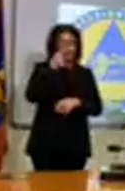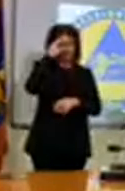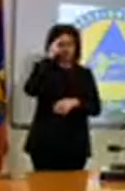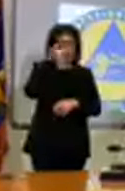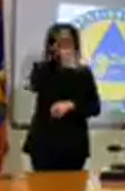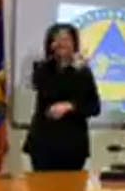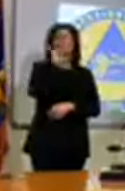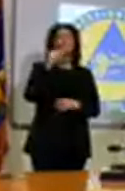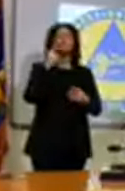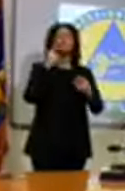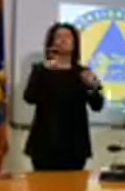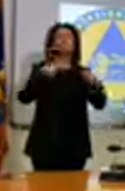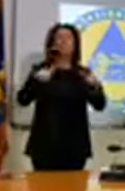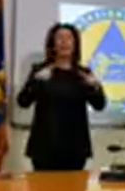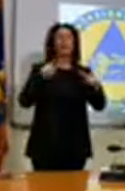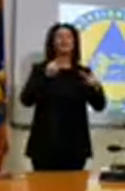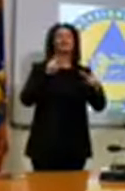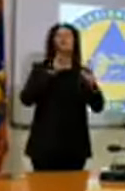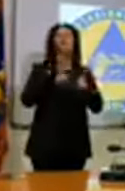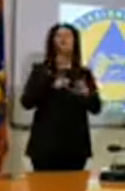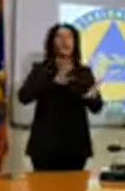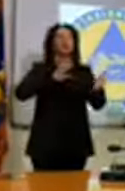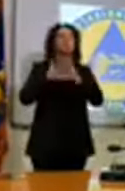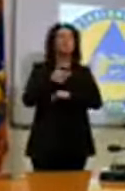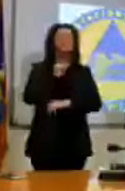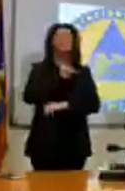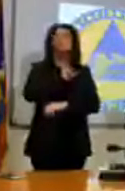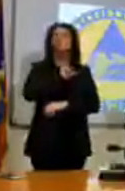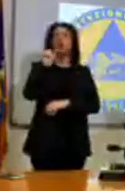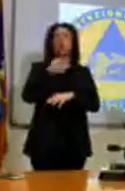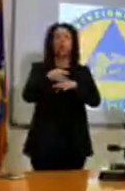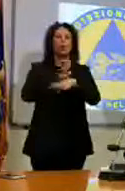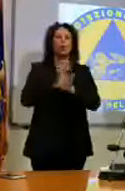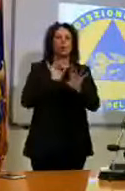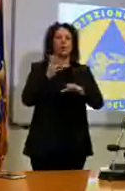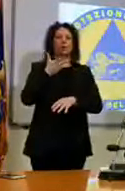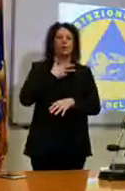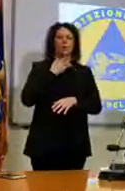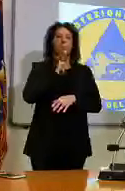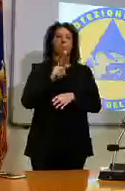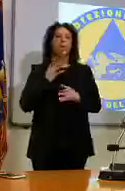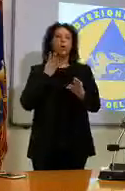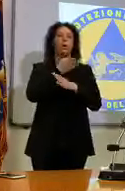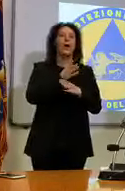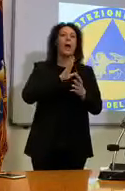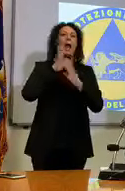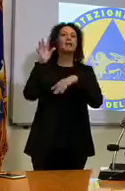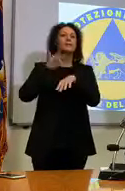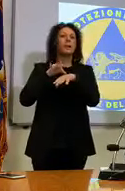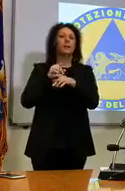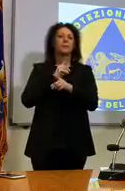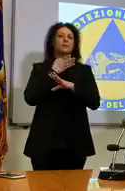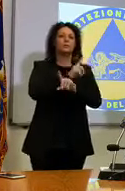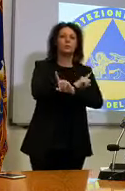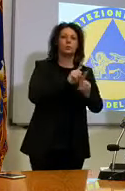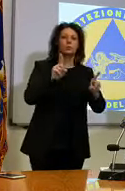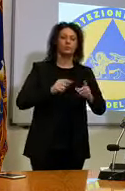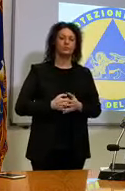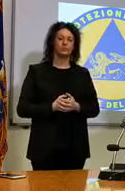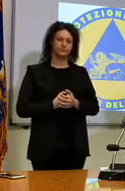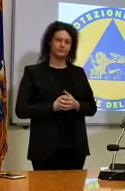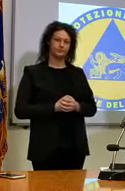coronavirus. Aggiunge la collega Giacomuzzo del giornale Vicenza, sempre relativamente a questo, è per caso dovuto al fatto, cioè